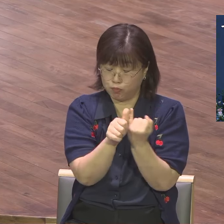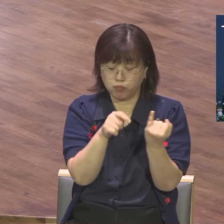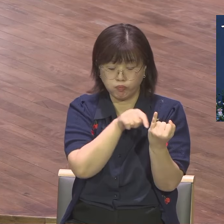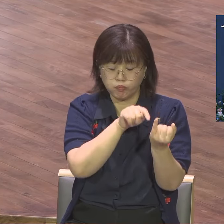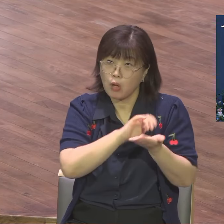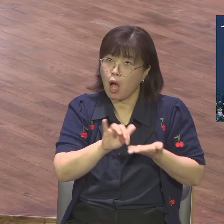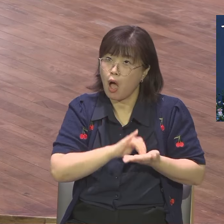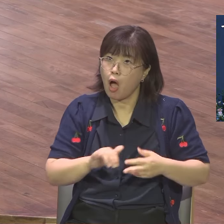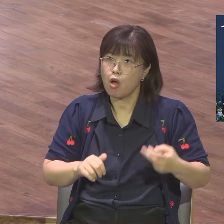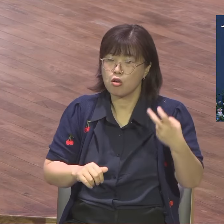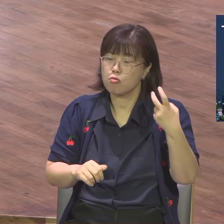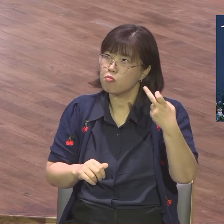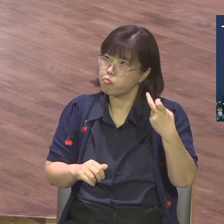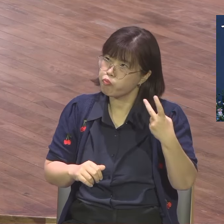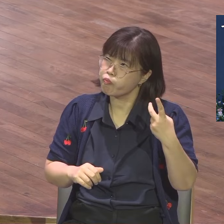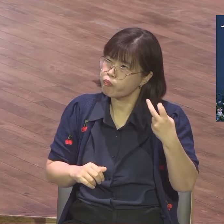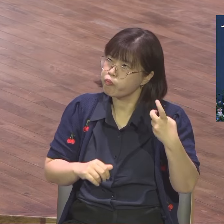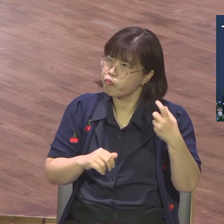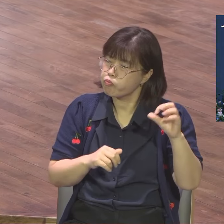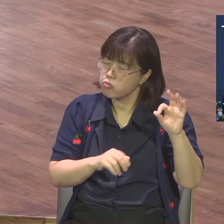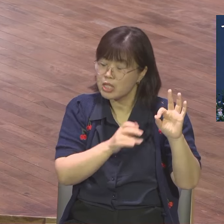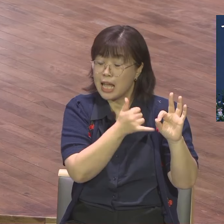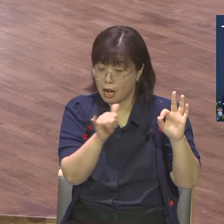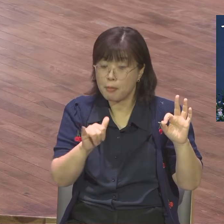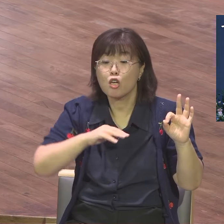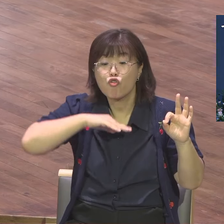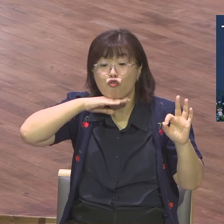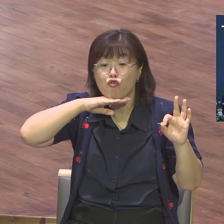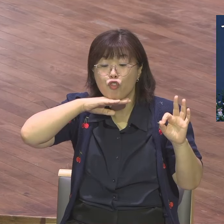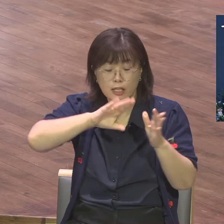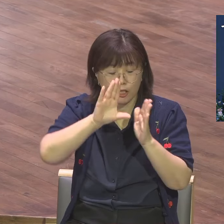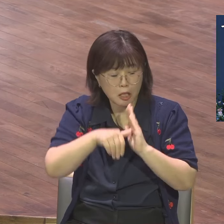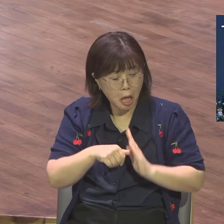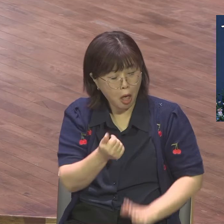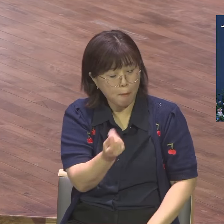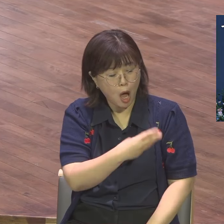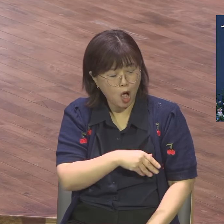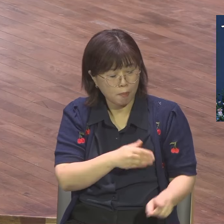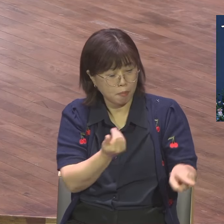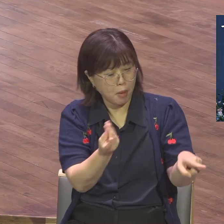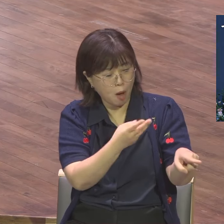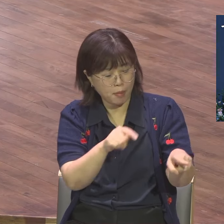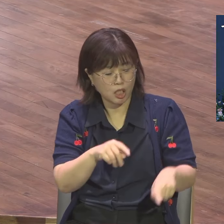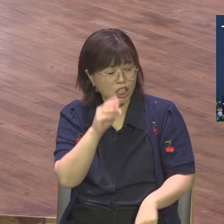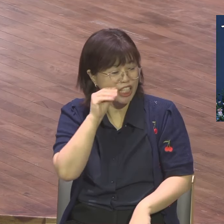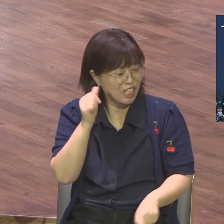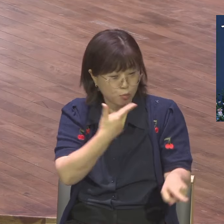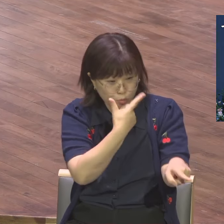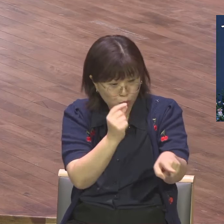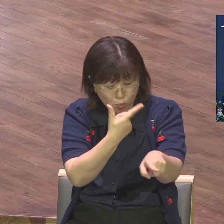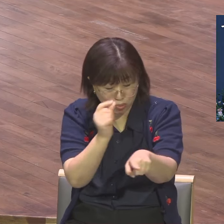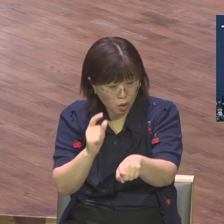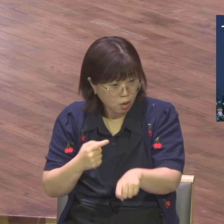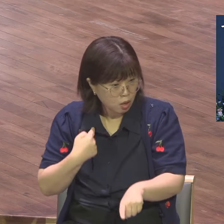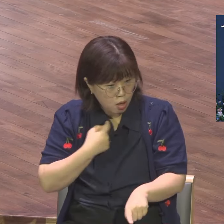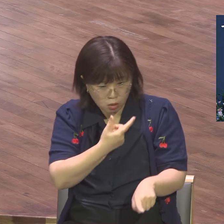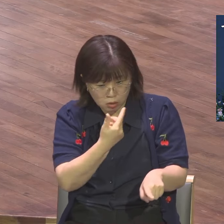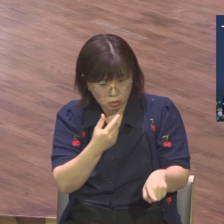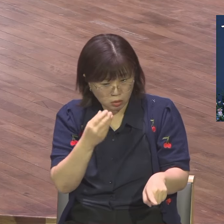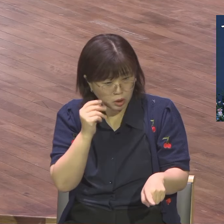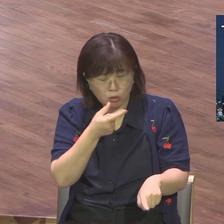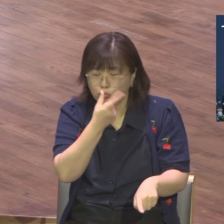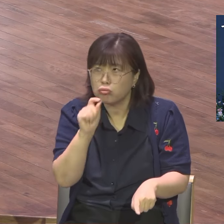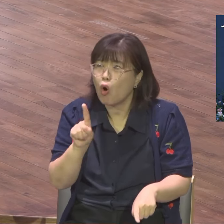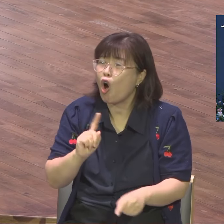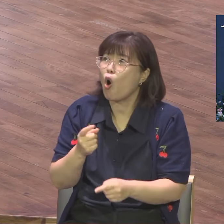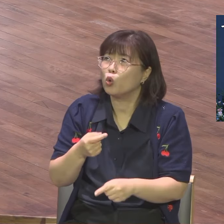해가지고 나가고. 그래서 못 들어오니까 쫓겨나잖아요. 그러니까 준비를 잘 해야